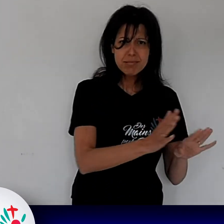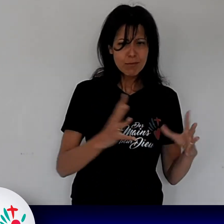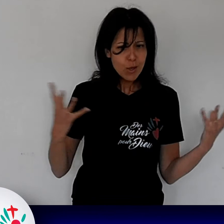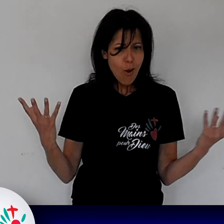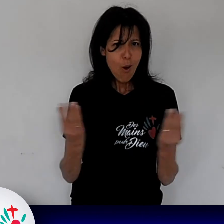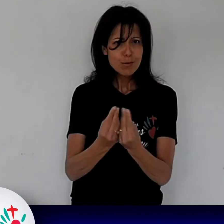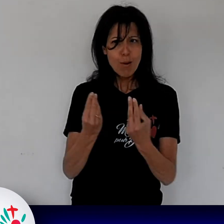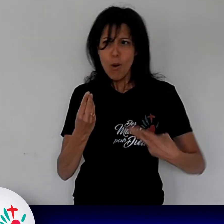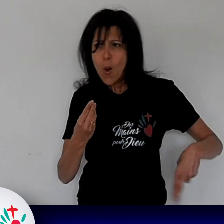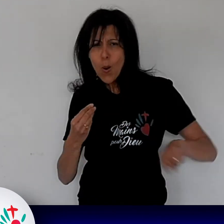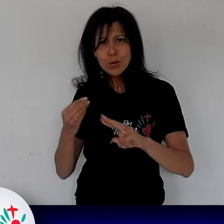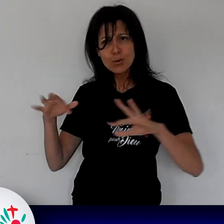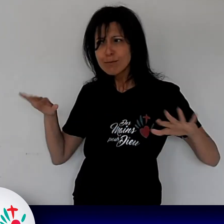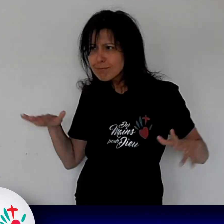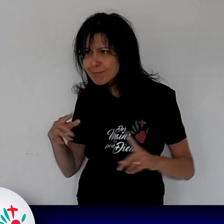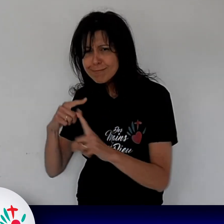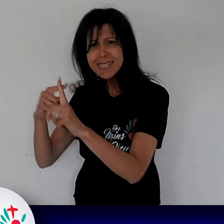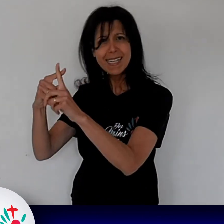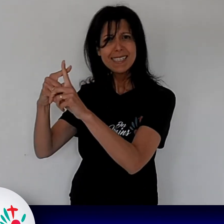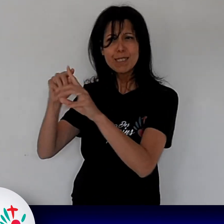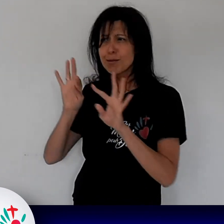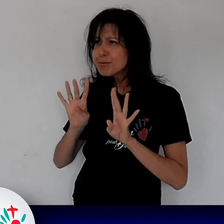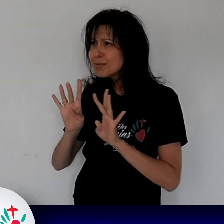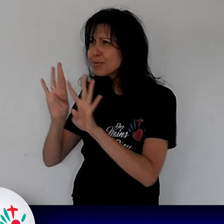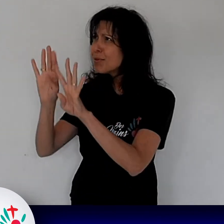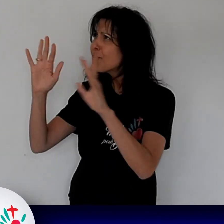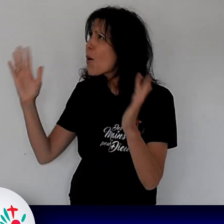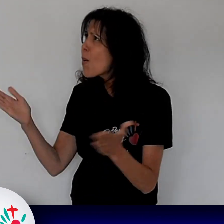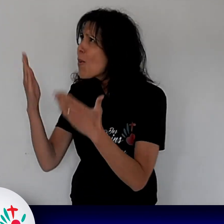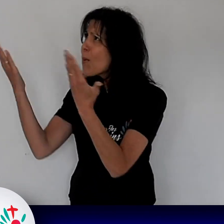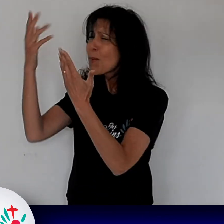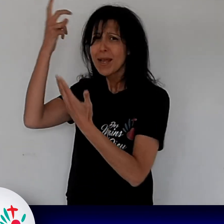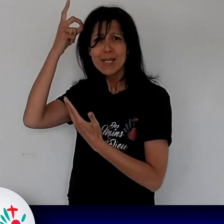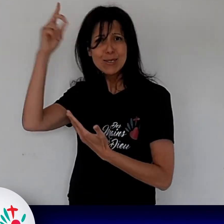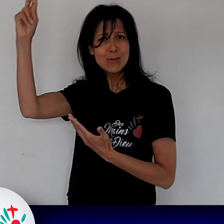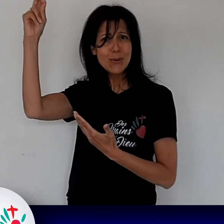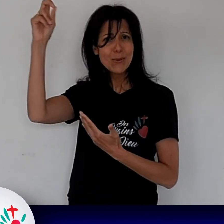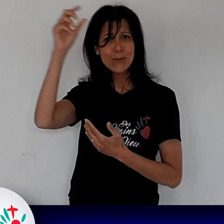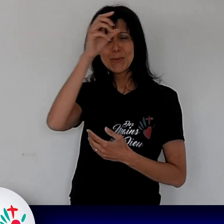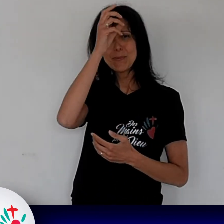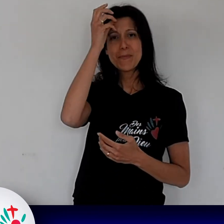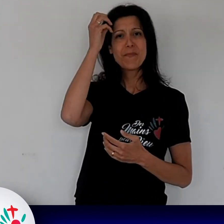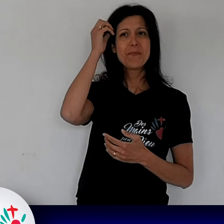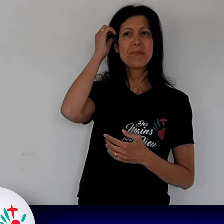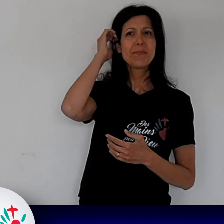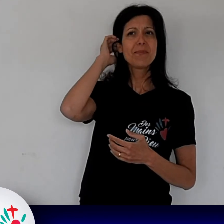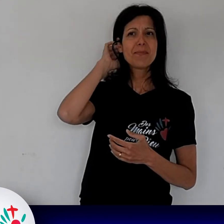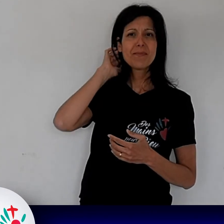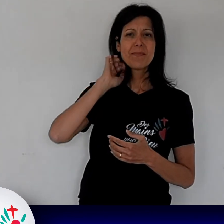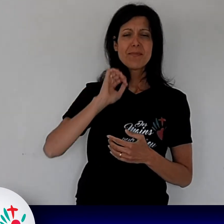Mais pour cela, la parole de Dieu nous rappelle dans ce chapitre 11